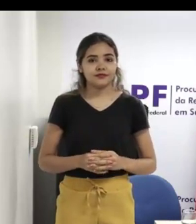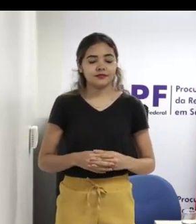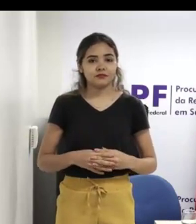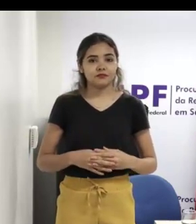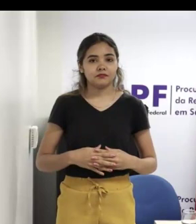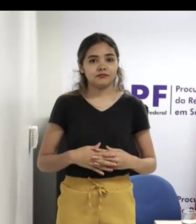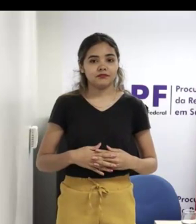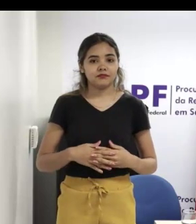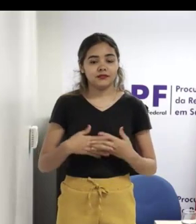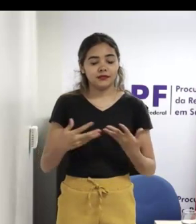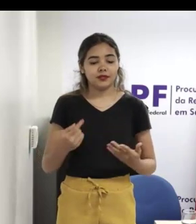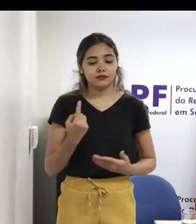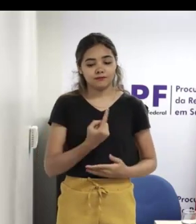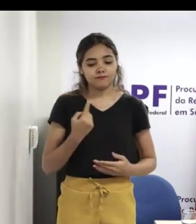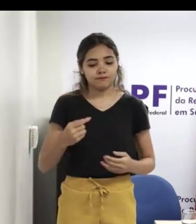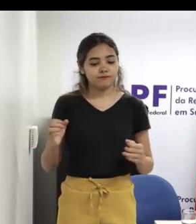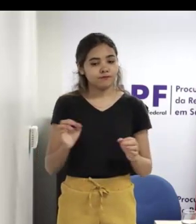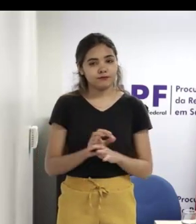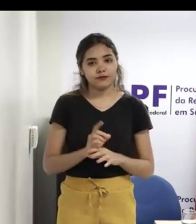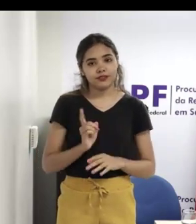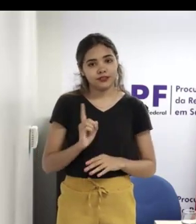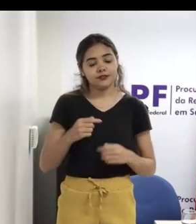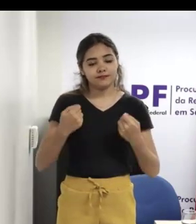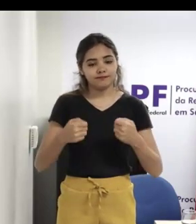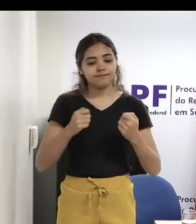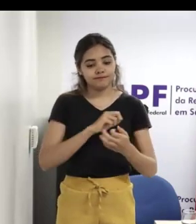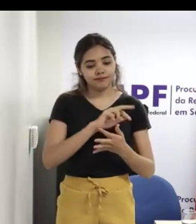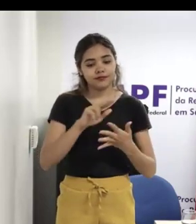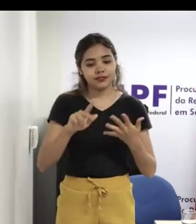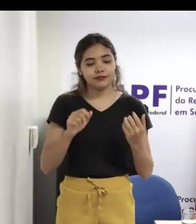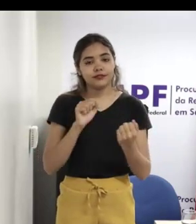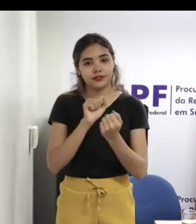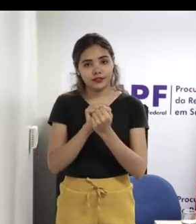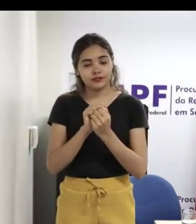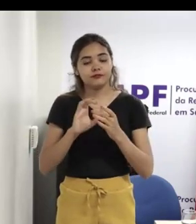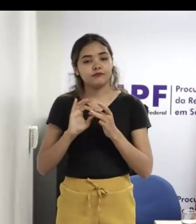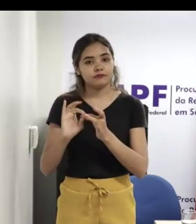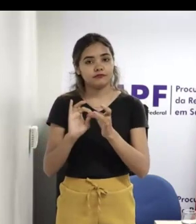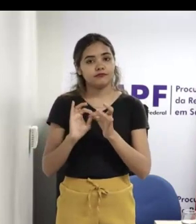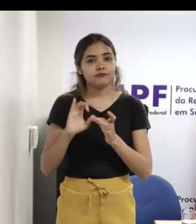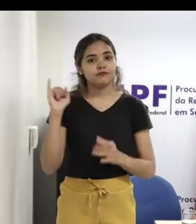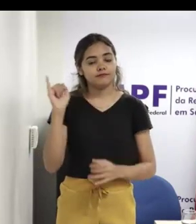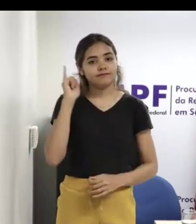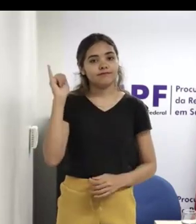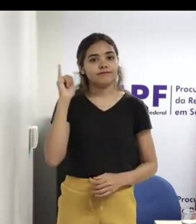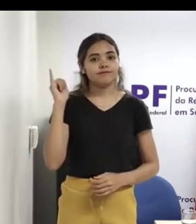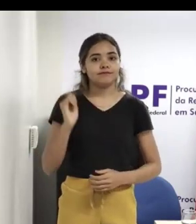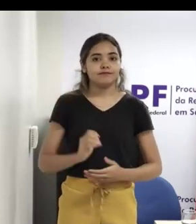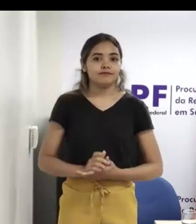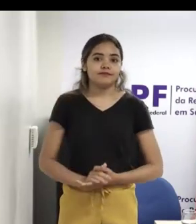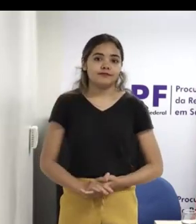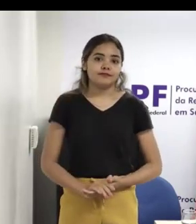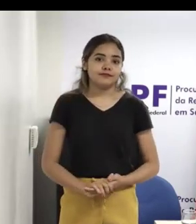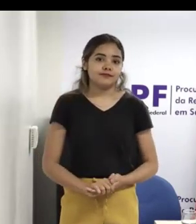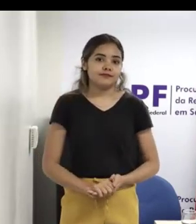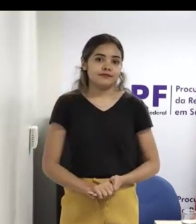substitui o outro Ah não a participação da polícia não é mais importante do que a participação da